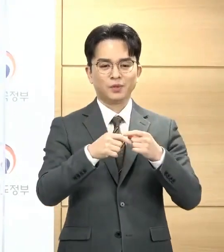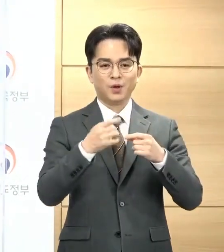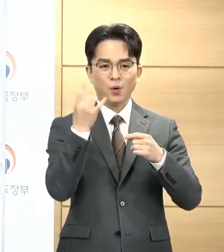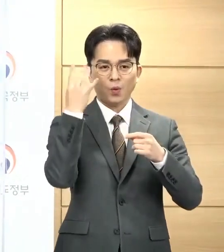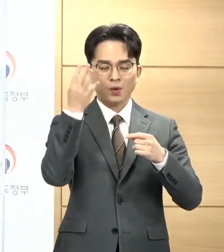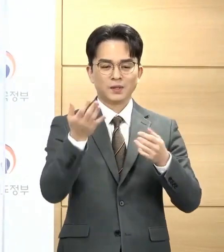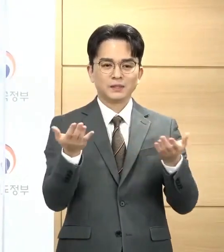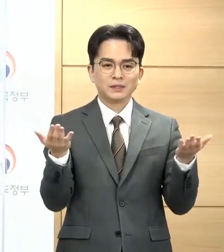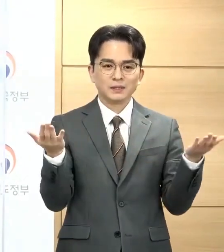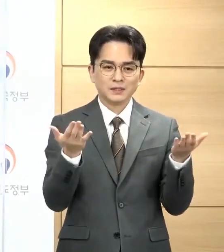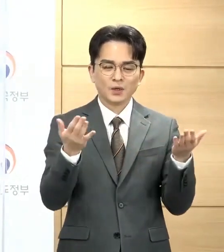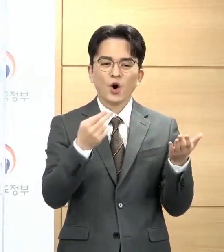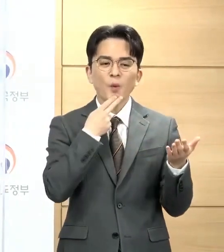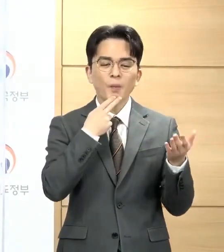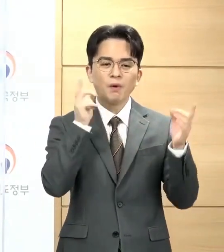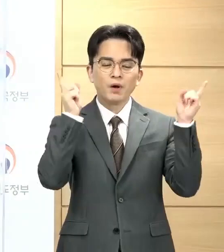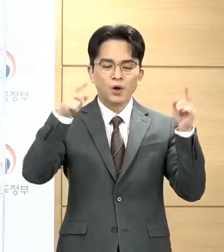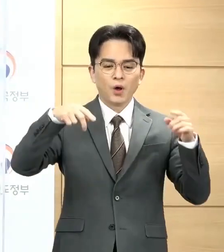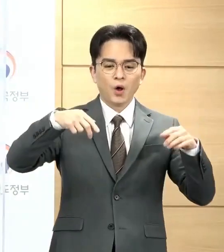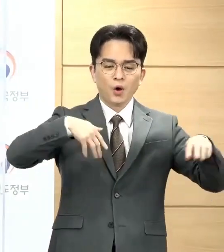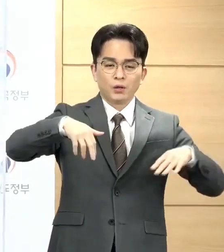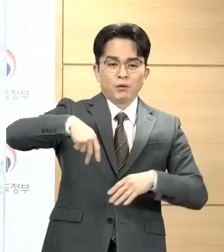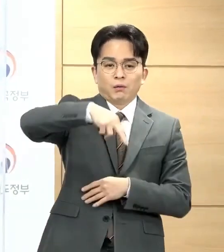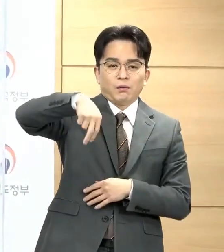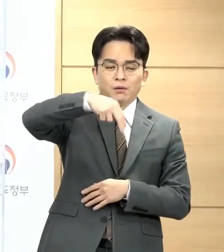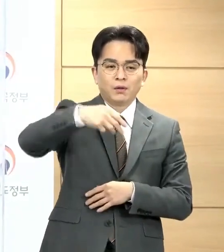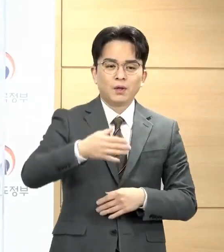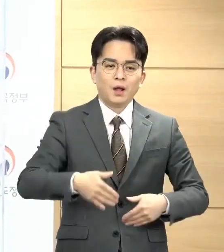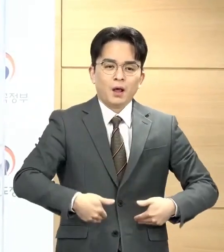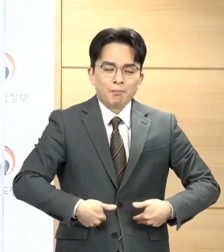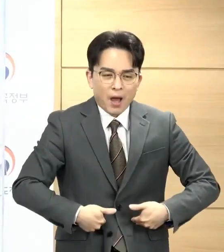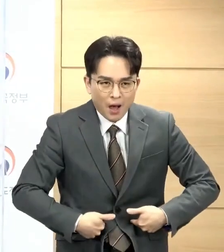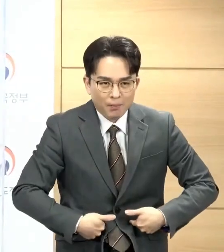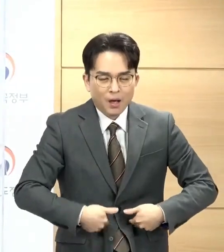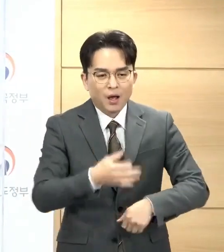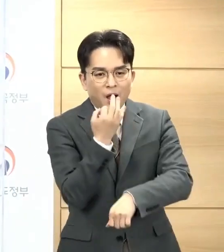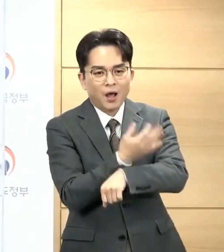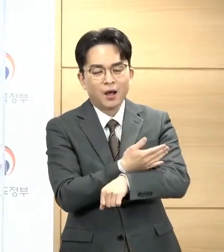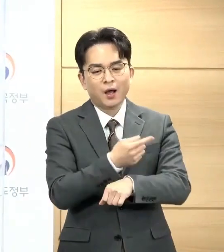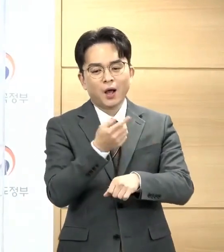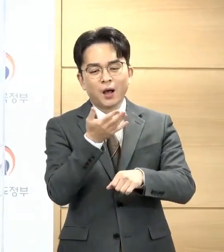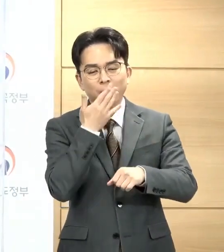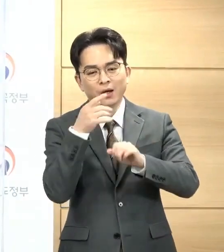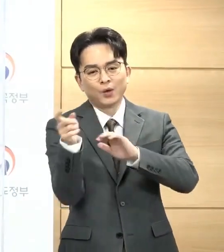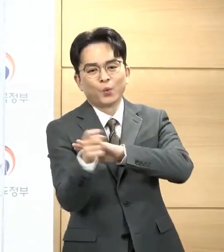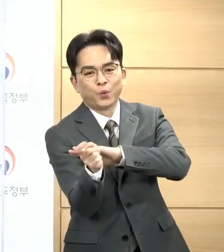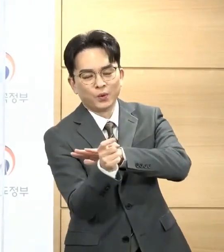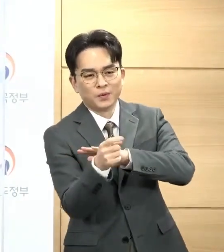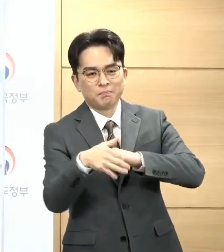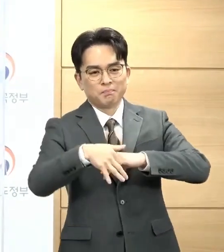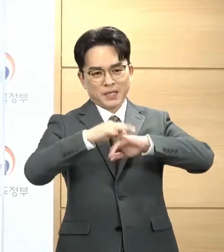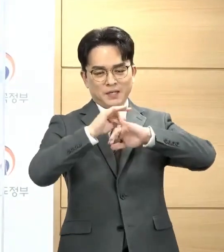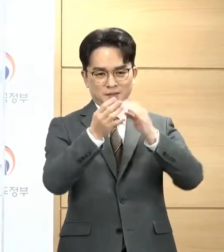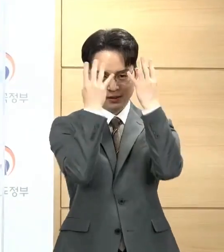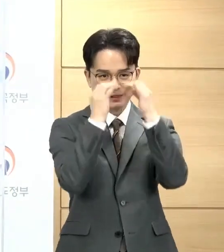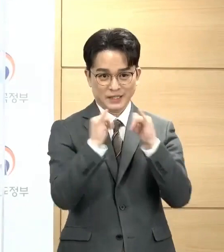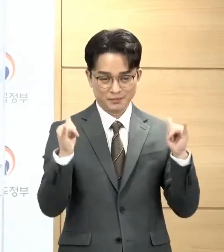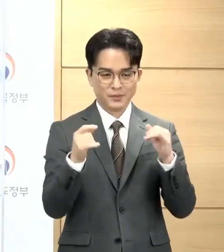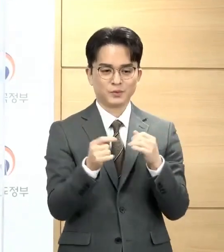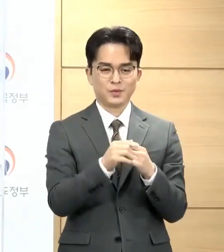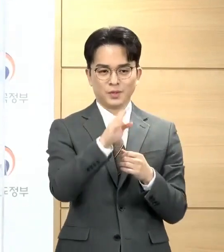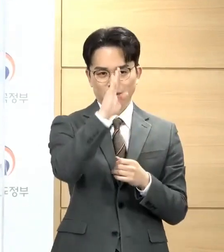어려움으로 인해서 식료품 등을 훔친 생계형 절도사법 중증 질환으로